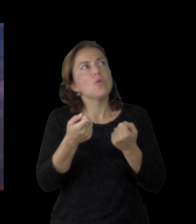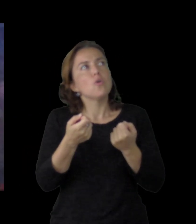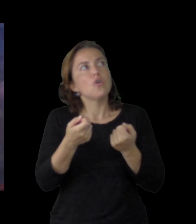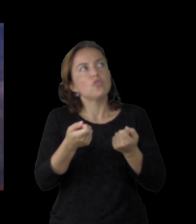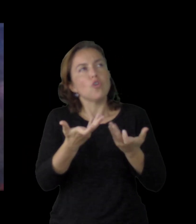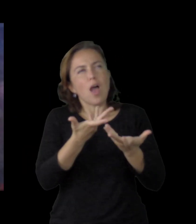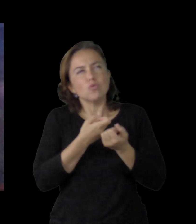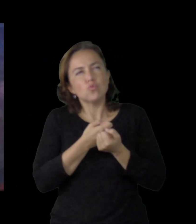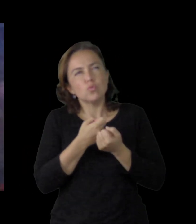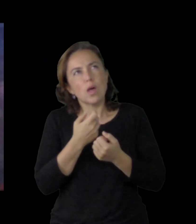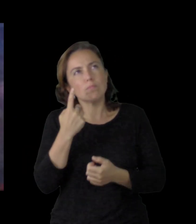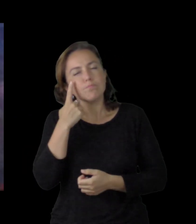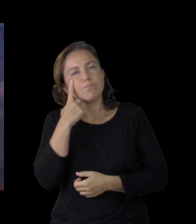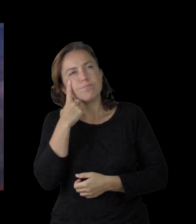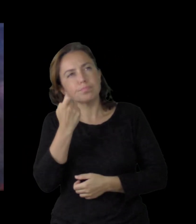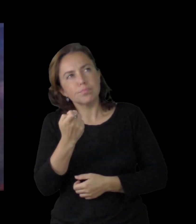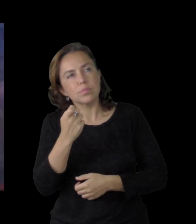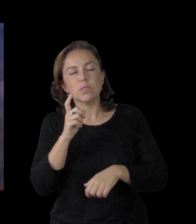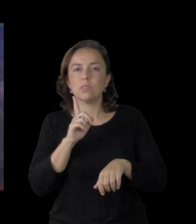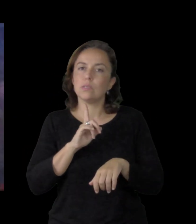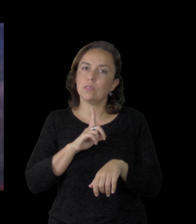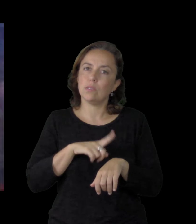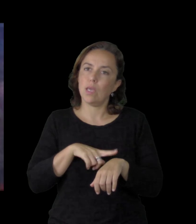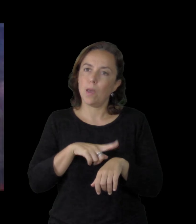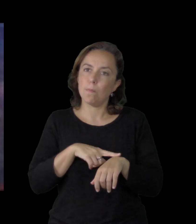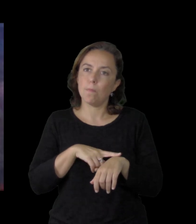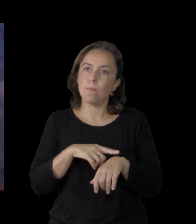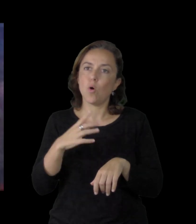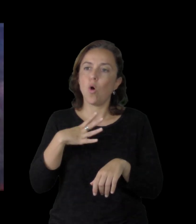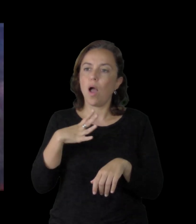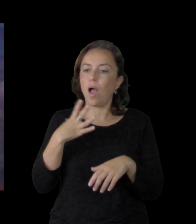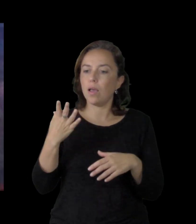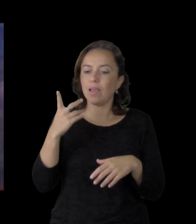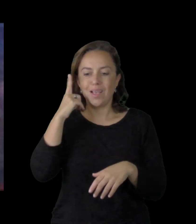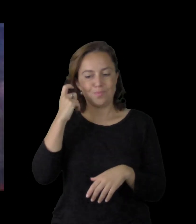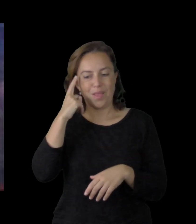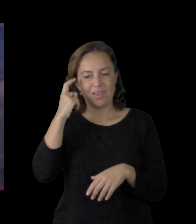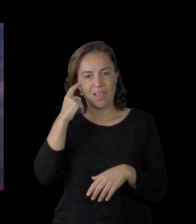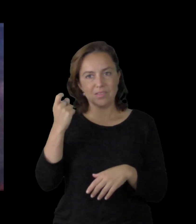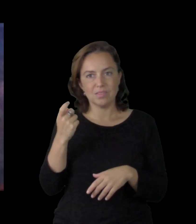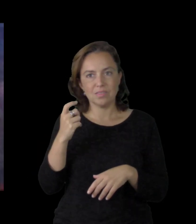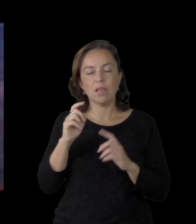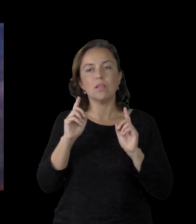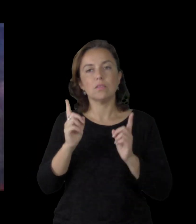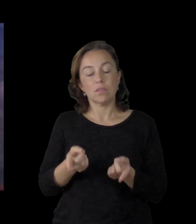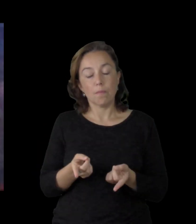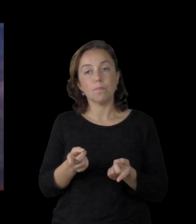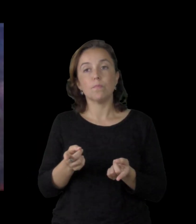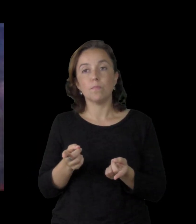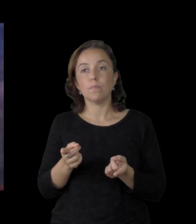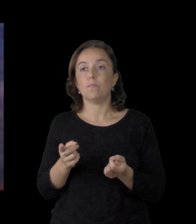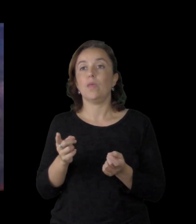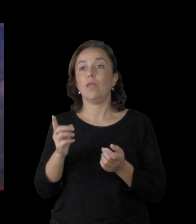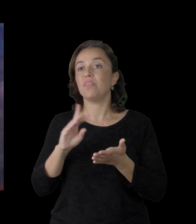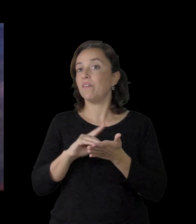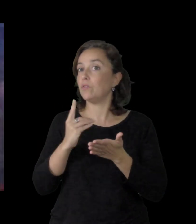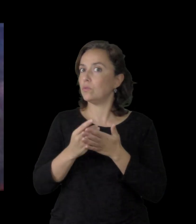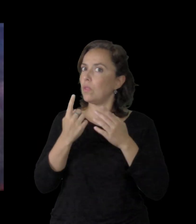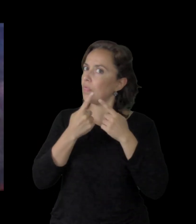cuenta de que el tiempo tiene vivencias y también definiciones completamente distintas que